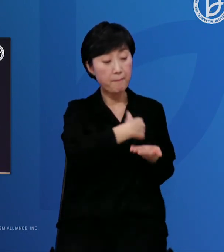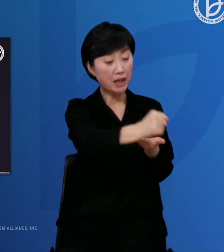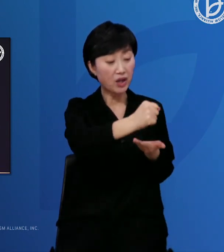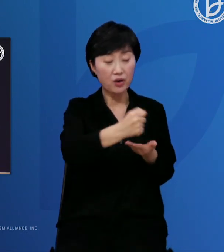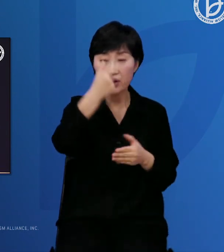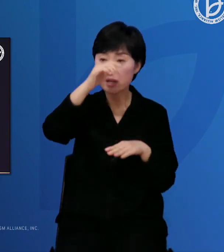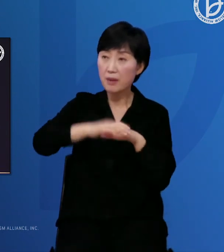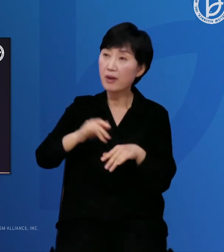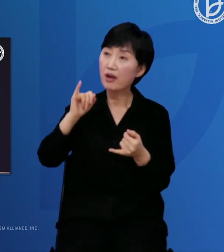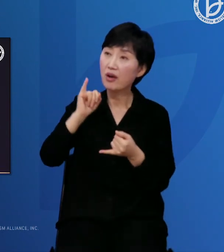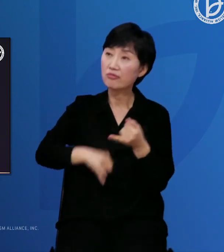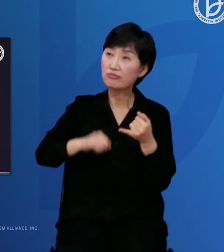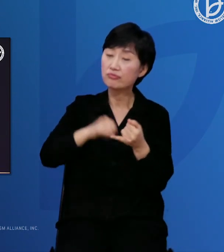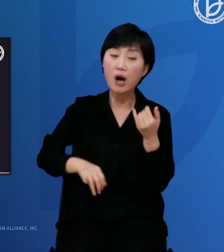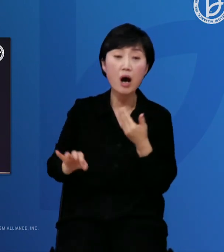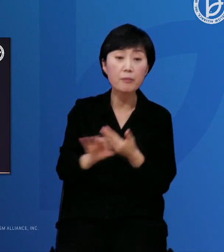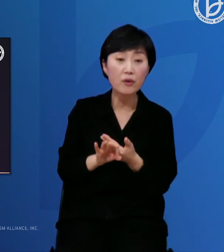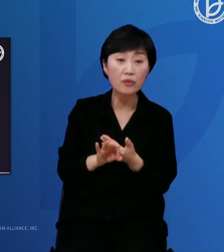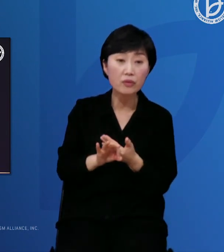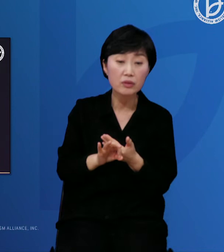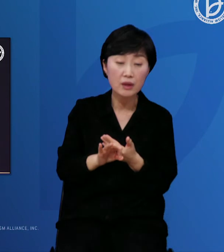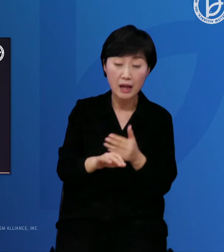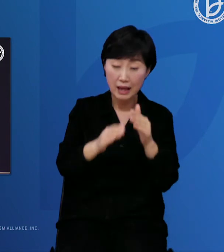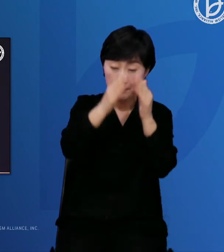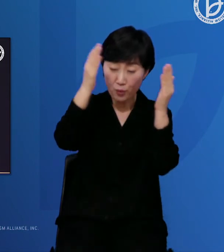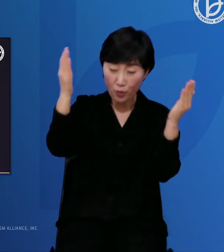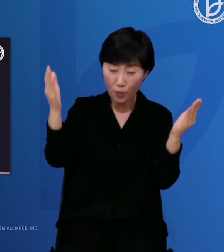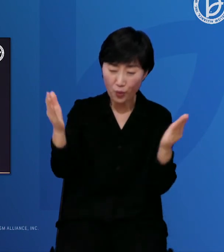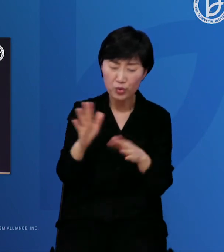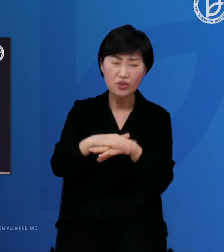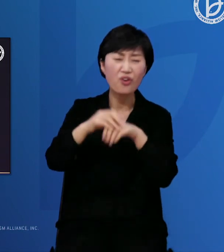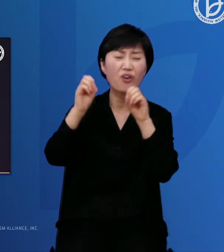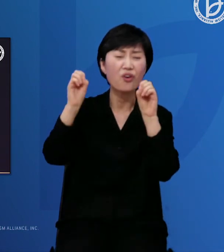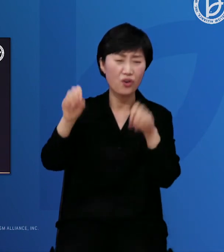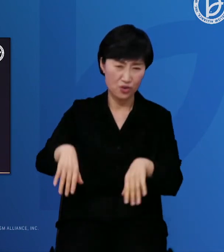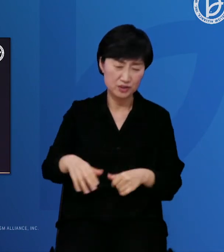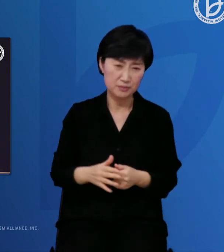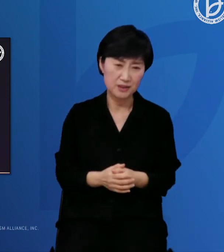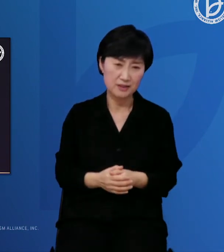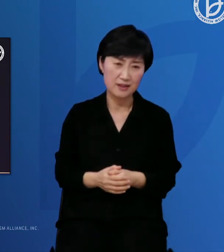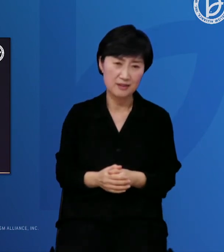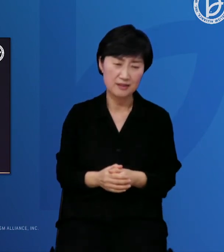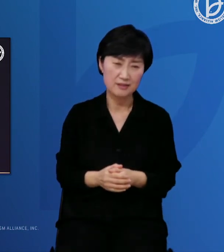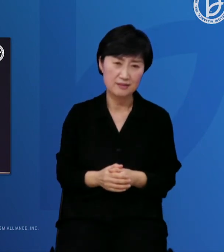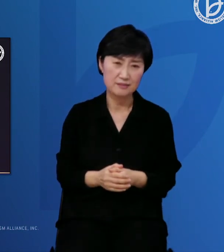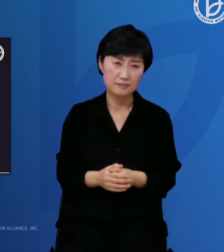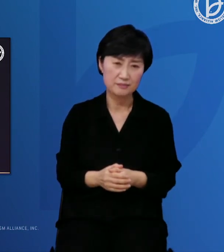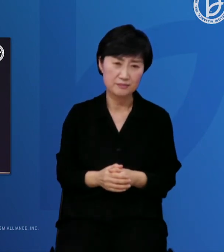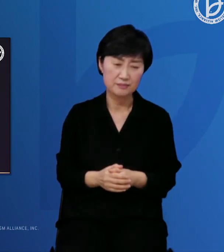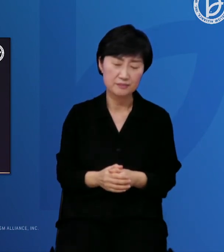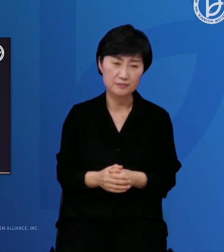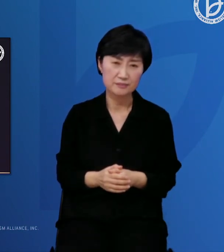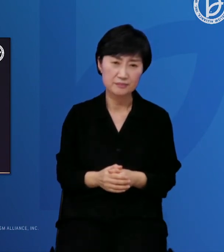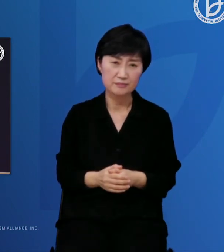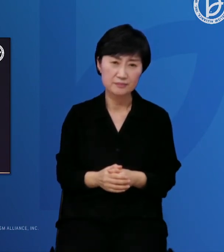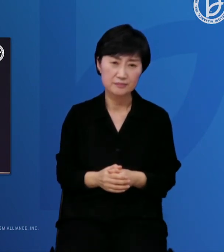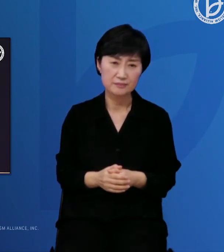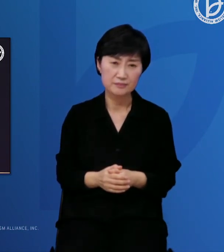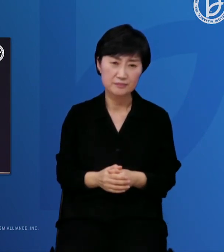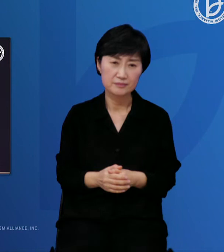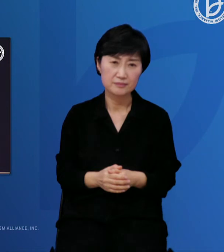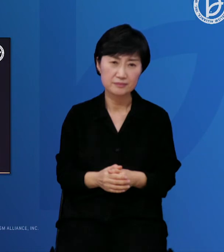if you forfeit your worship and you lose hold of that, then you've lost hold of everything. 자칫 잘못하면은